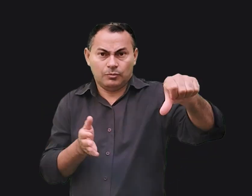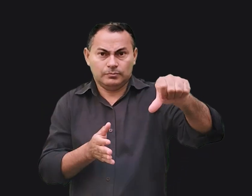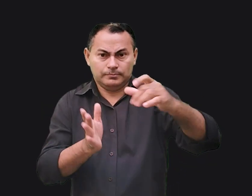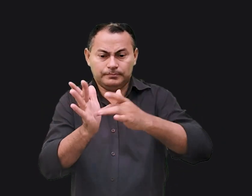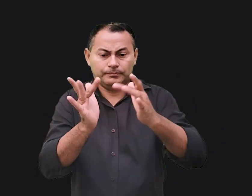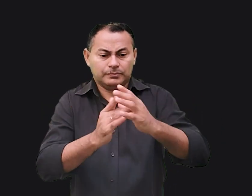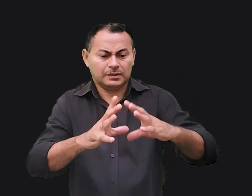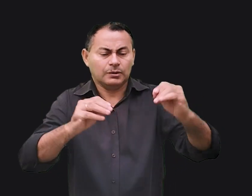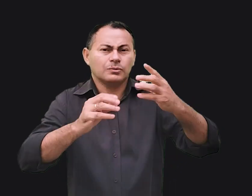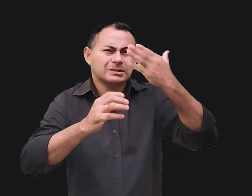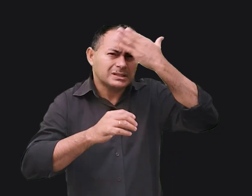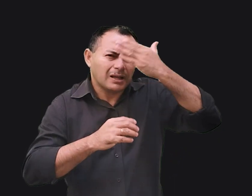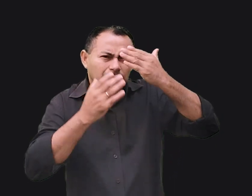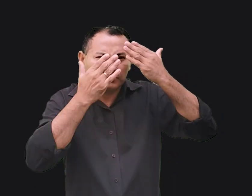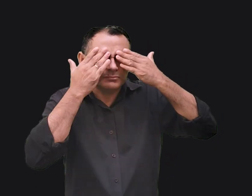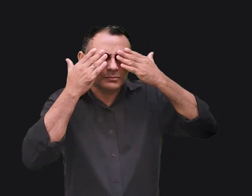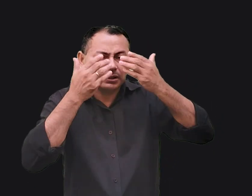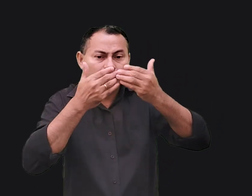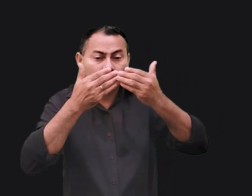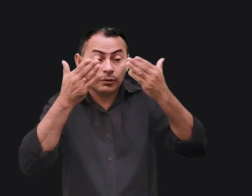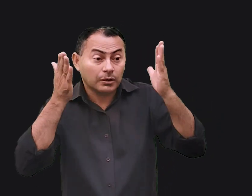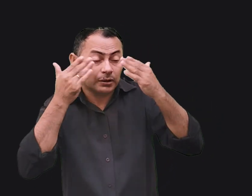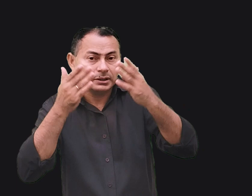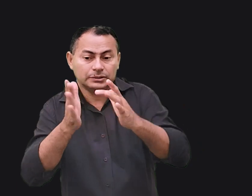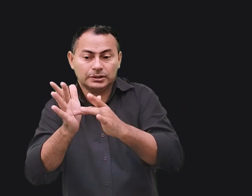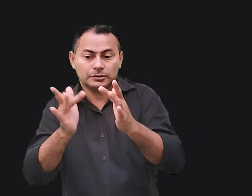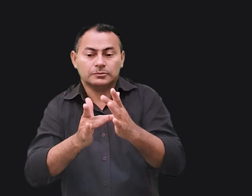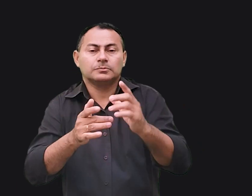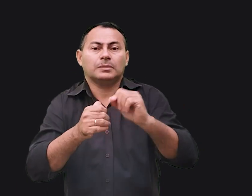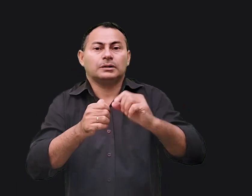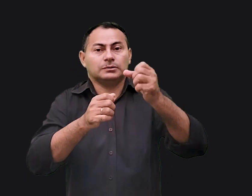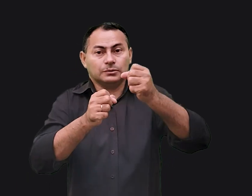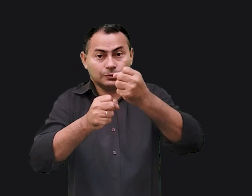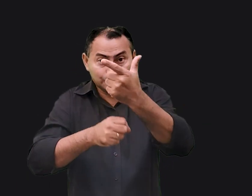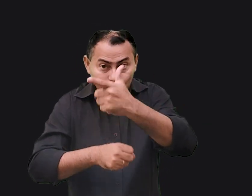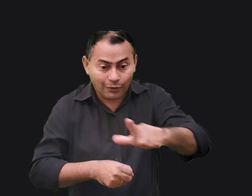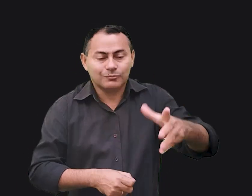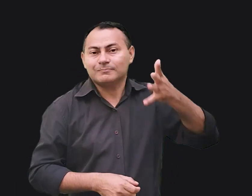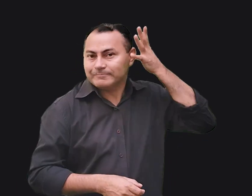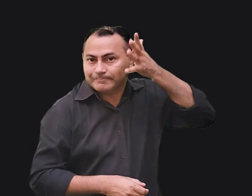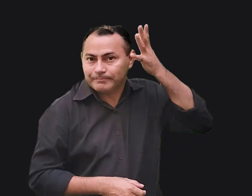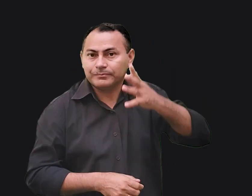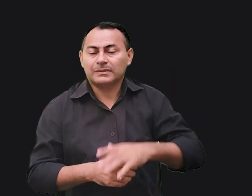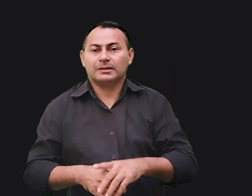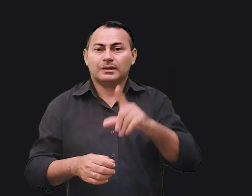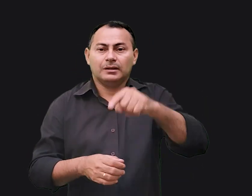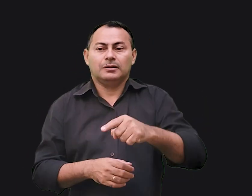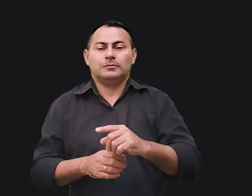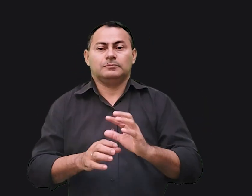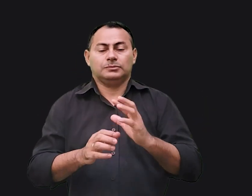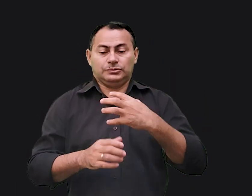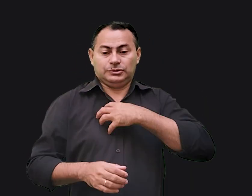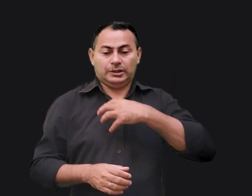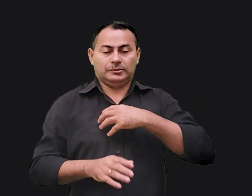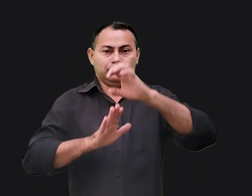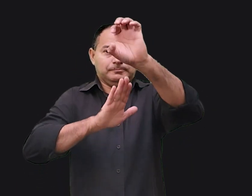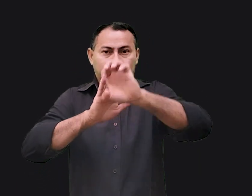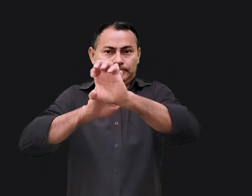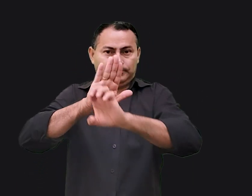como Jesus curou um cego. Depois de curar o cego, Jesus faz mais um sermão. Esse tem sido o padrão no Evangelho de